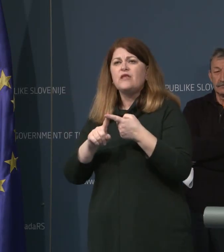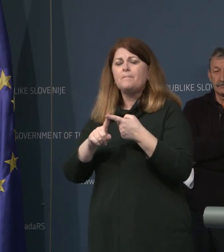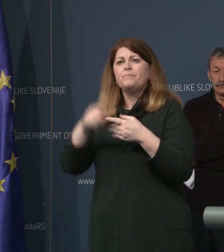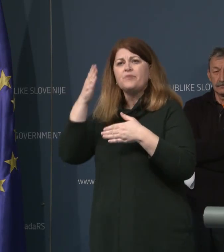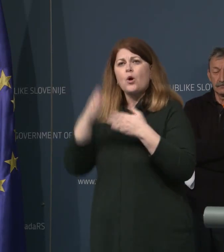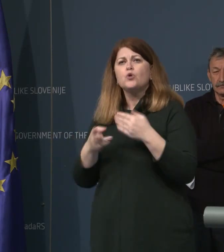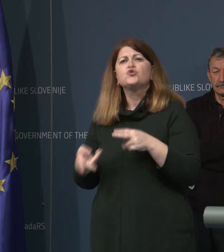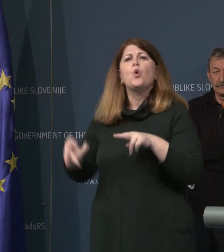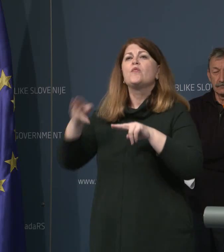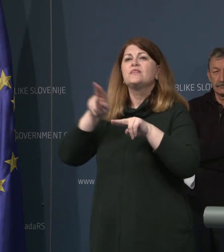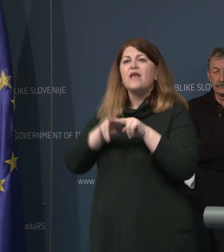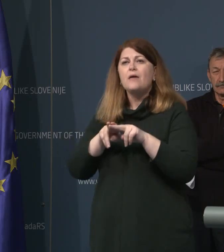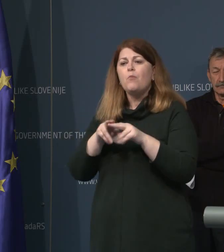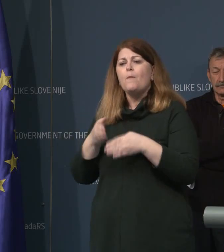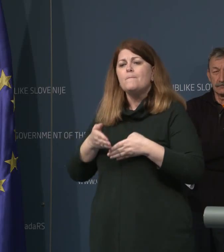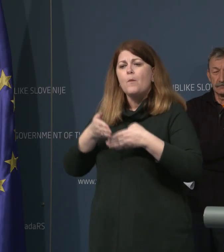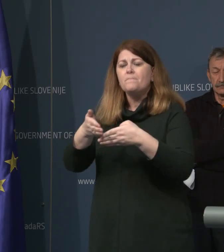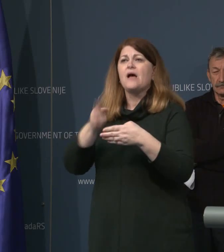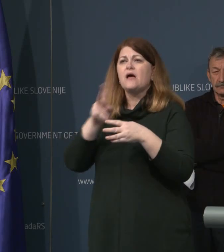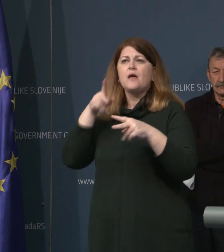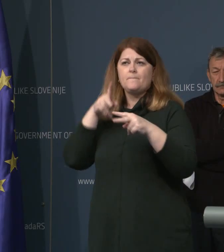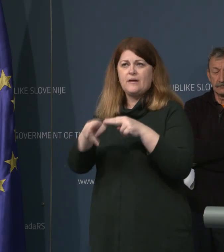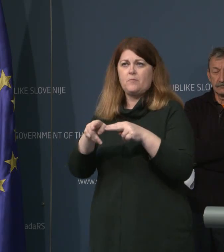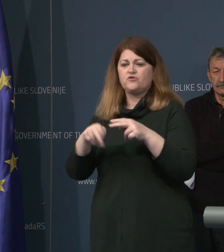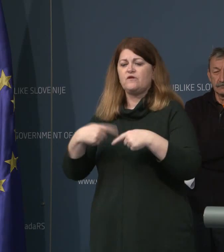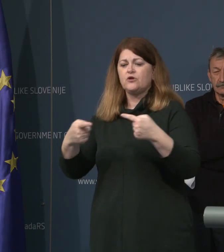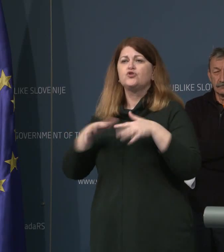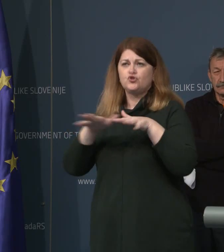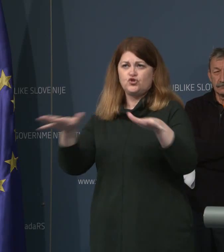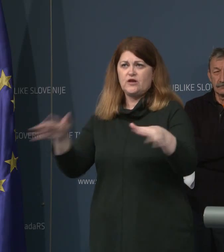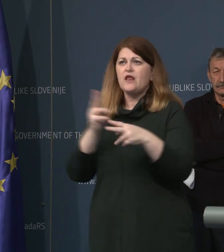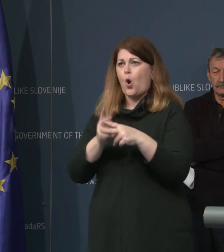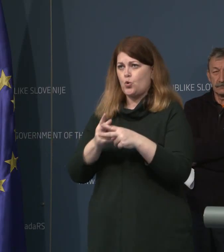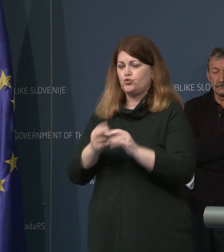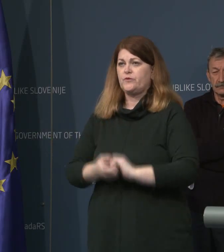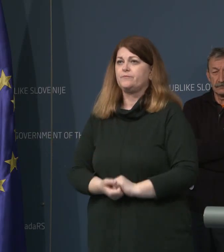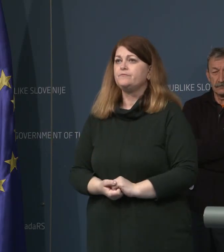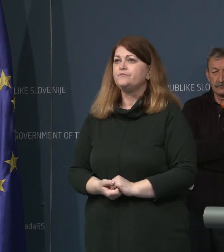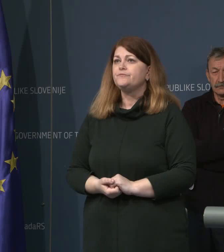fazi najbolj prispeva k preprečevanju širjenja okužb.